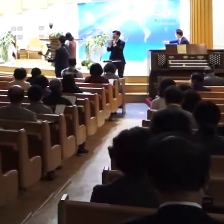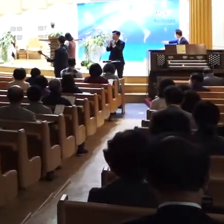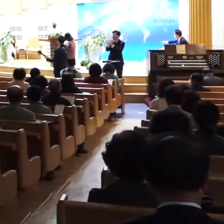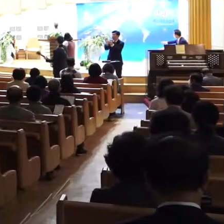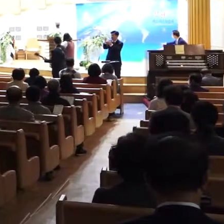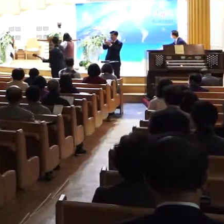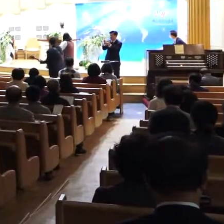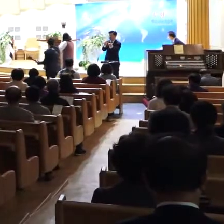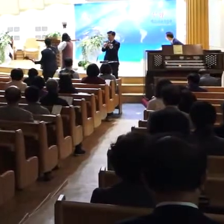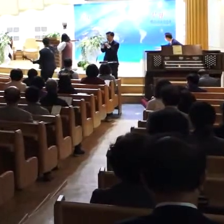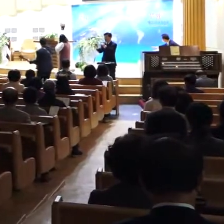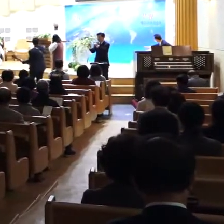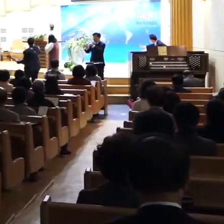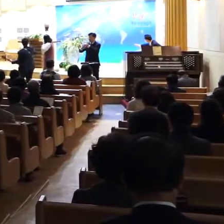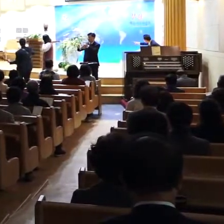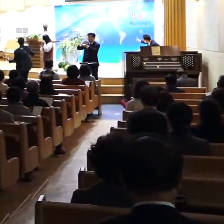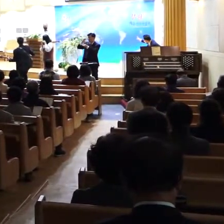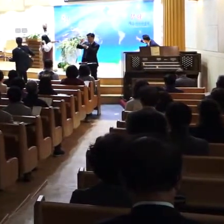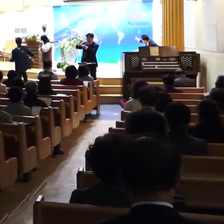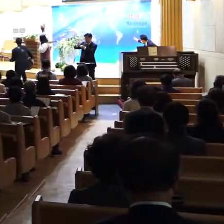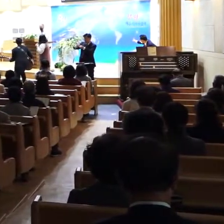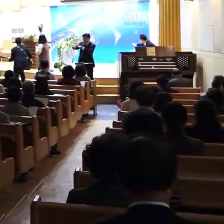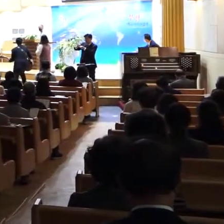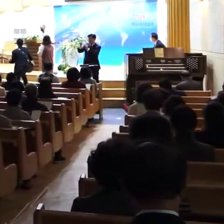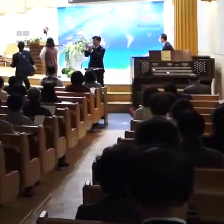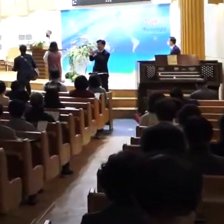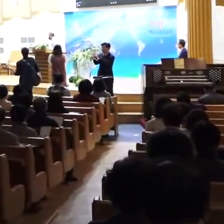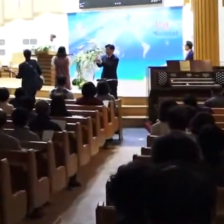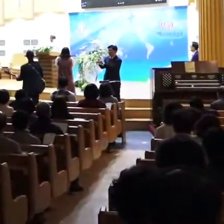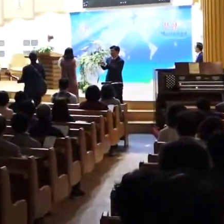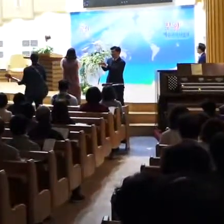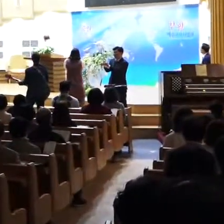예수님이 무덤에 들어가셨어.